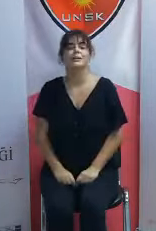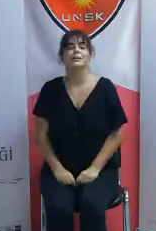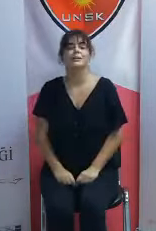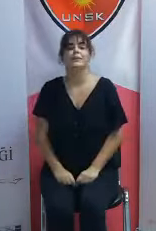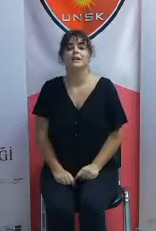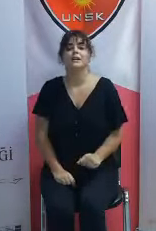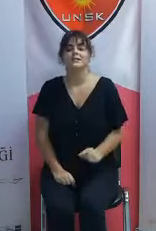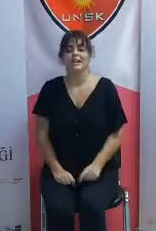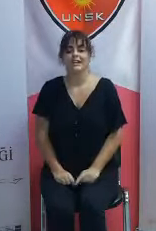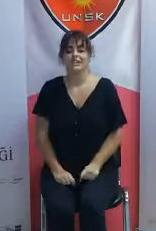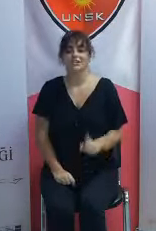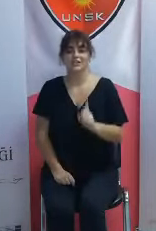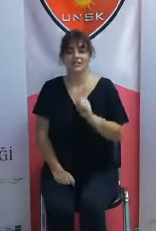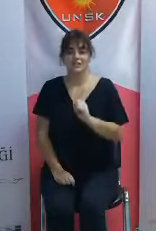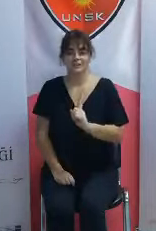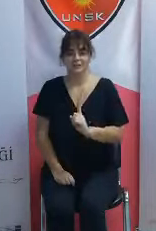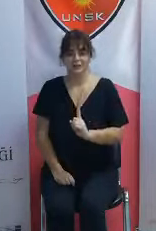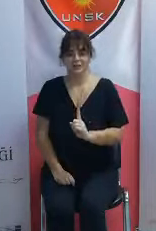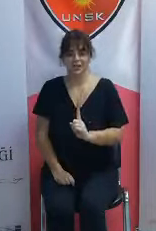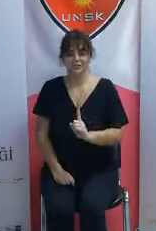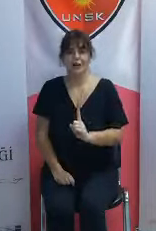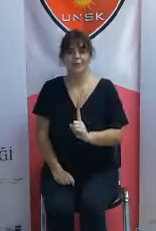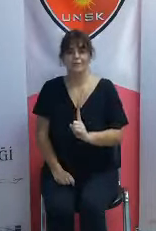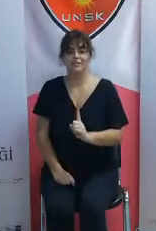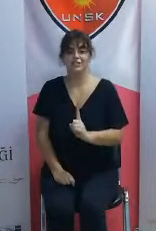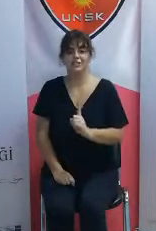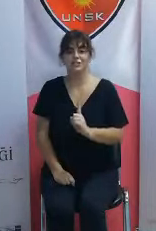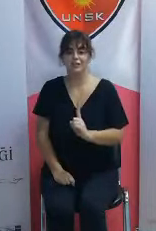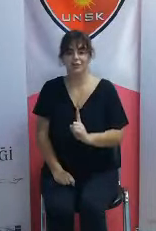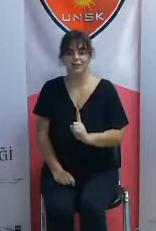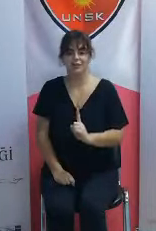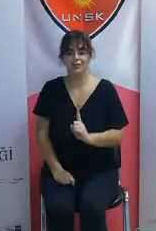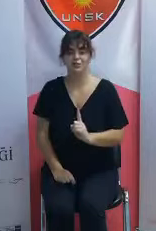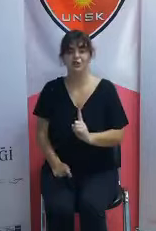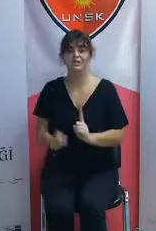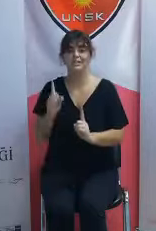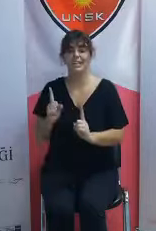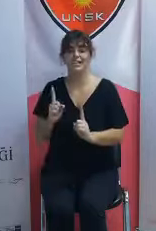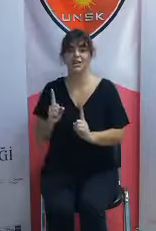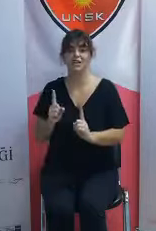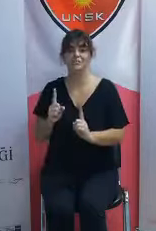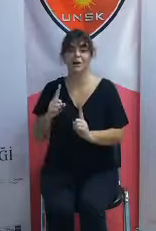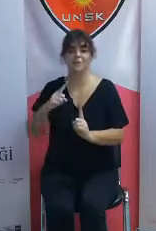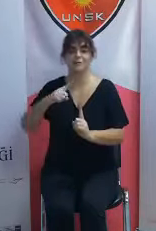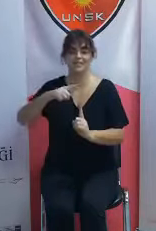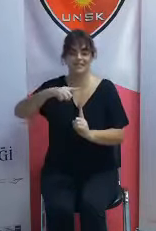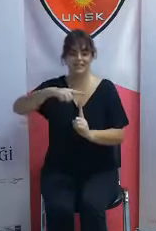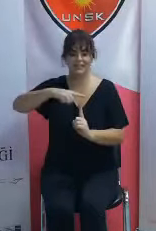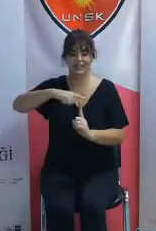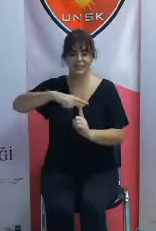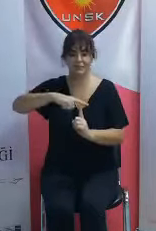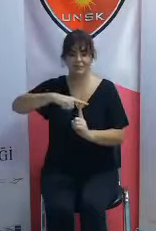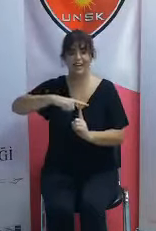T için işaret parmağımız açık ve yukarını göstererek diğer işaret parmağımızı yatırarak üstüne